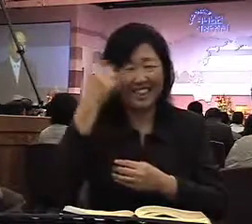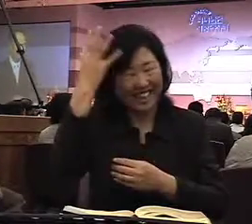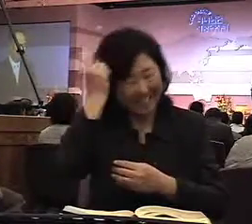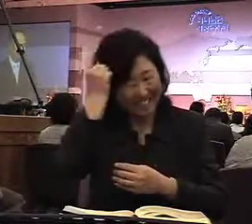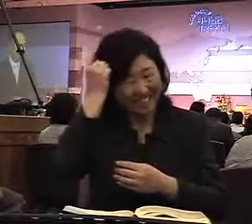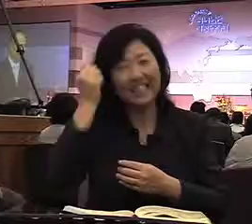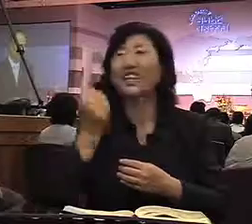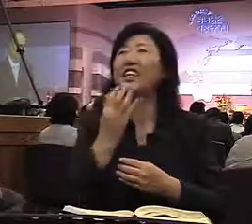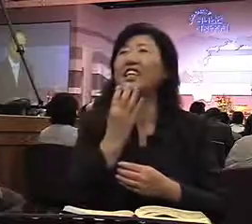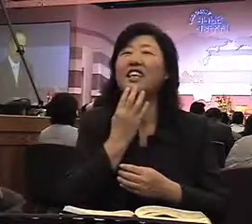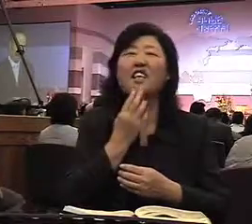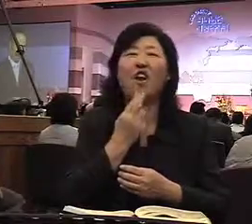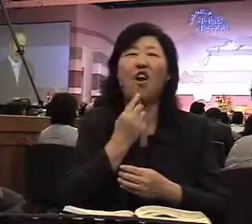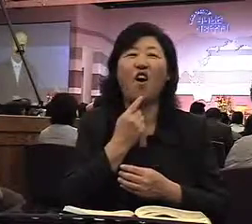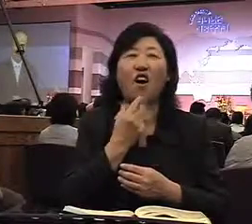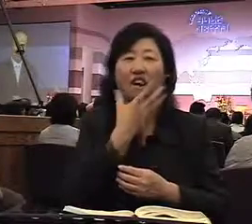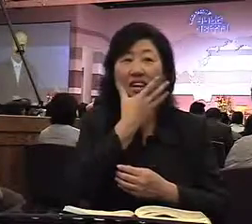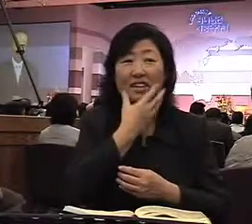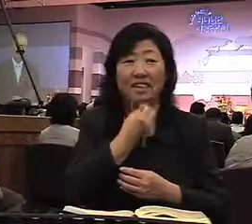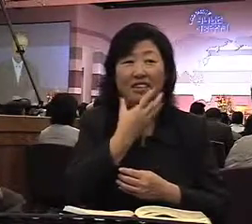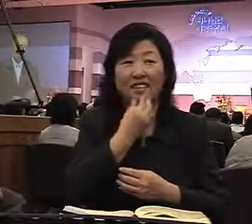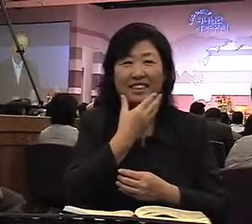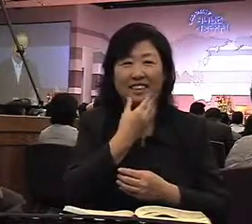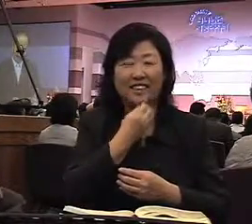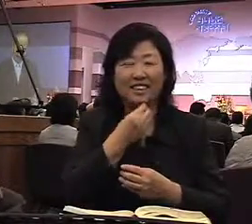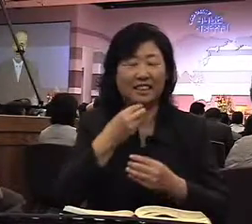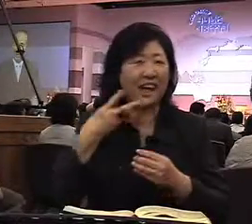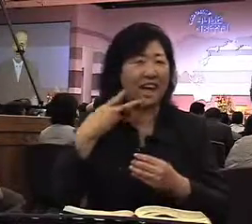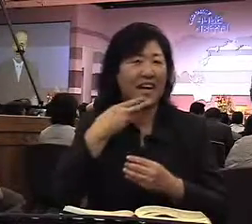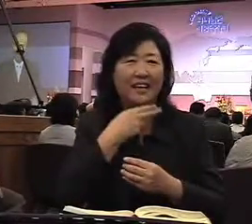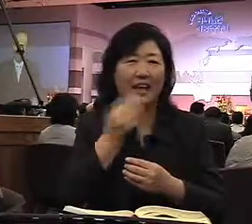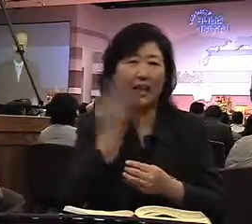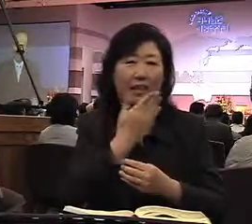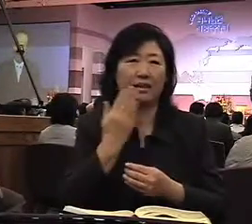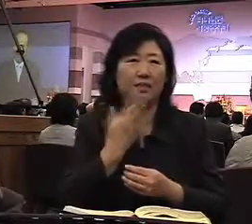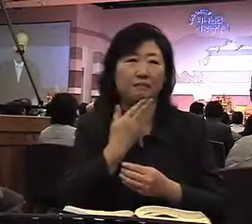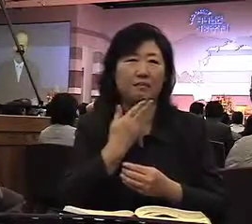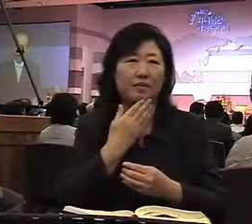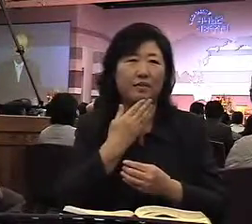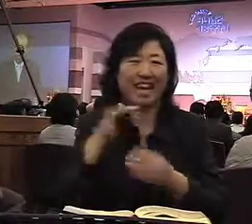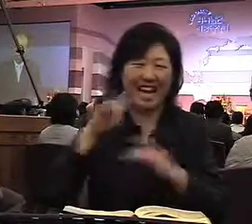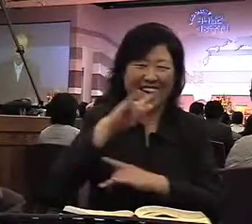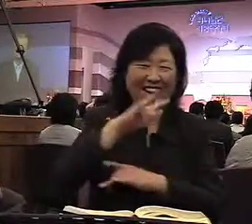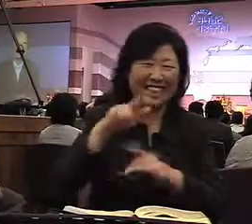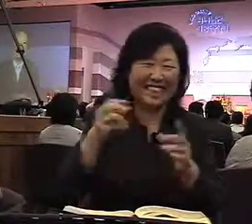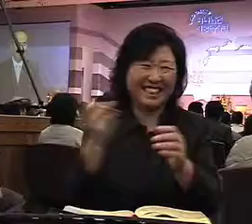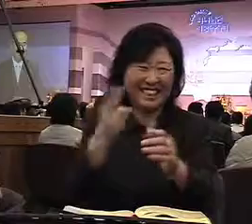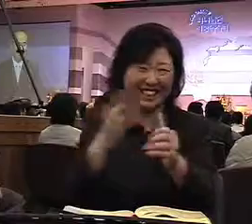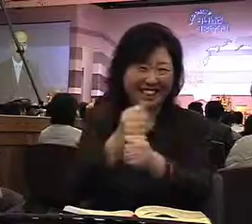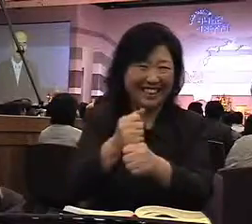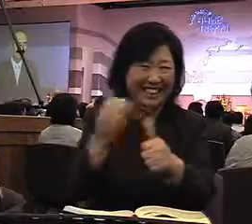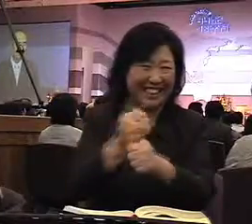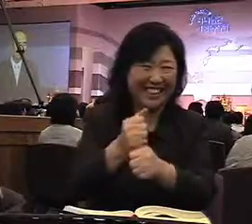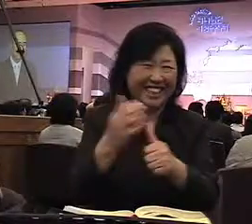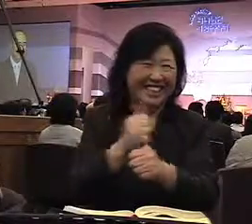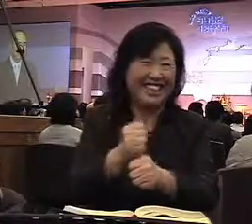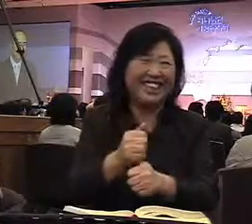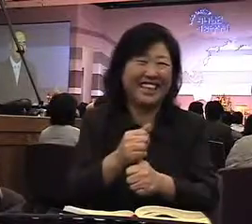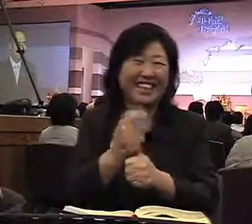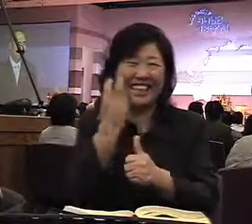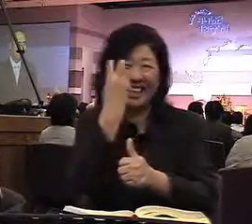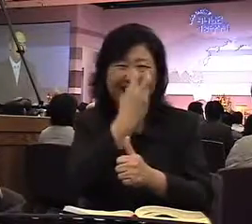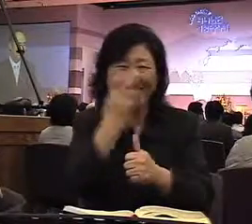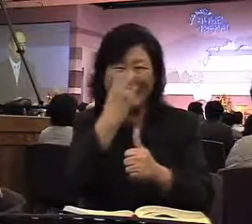제가 이제 턱수염은 깎았습니다. 비교보면서. 왜냐하면 공항에서 너무 자주 걸려가지고 조사를 많이 받아서